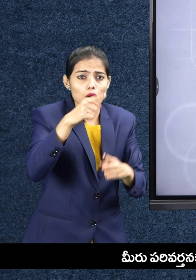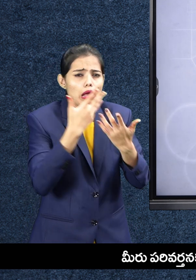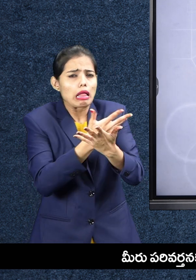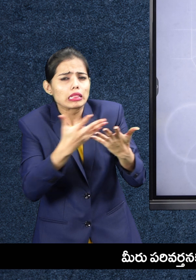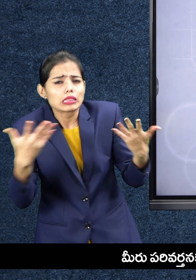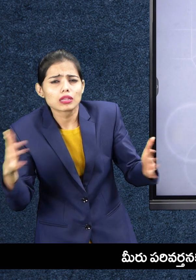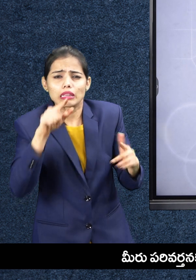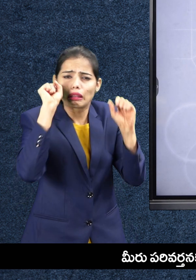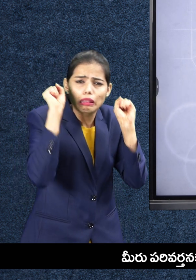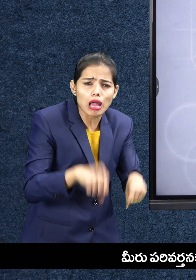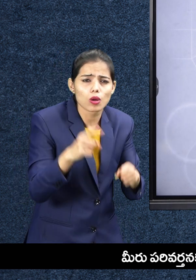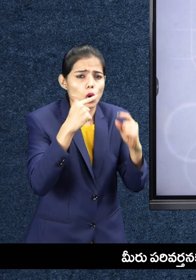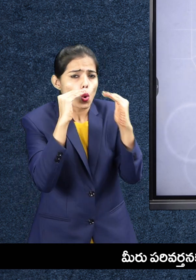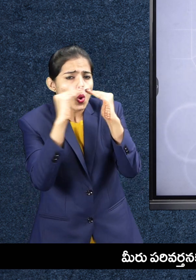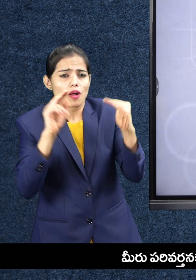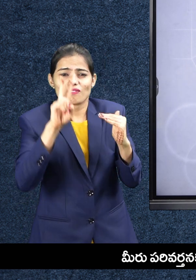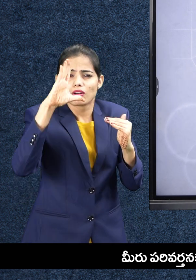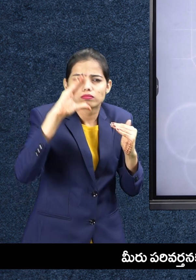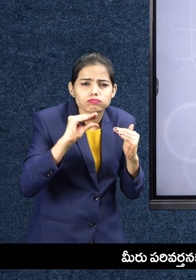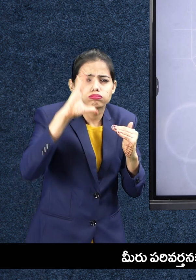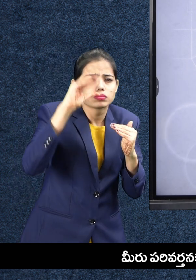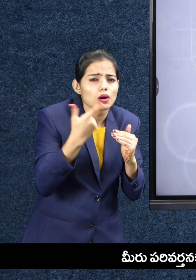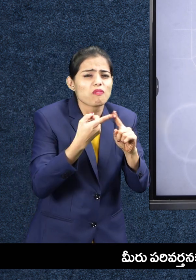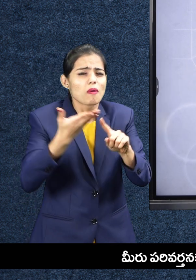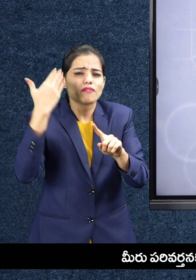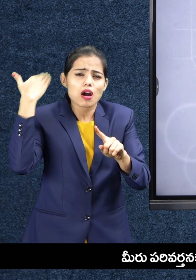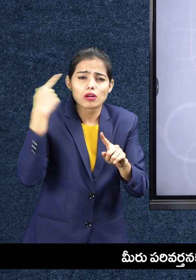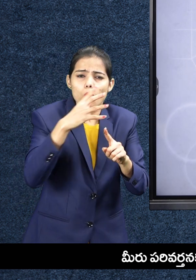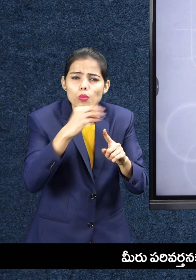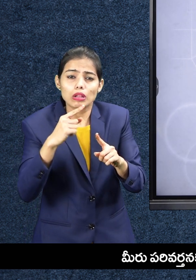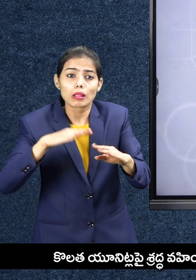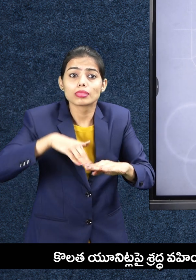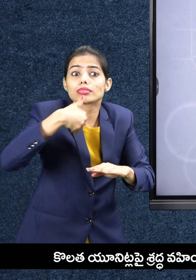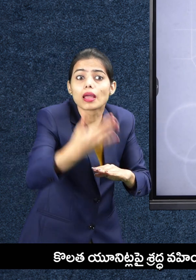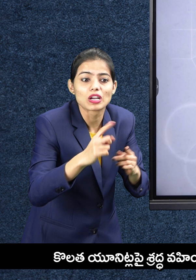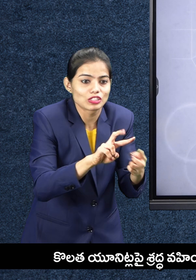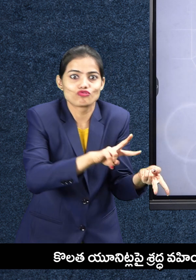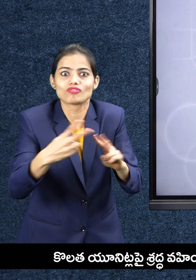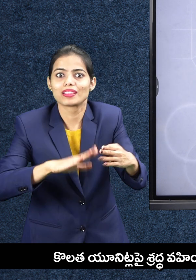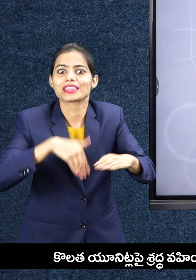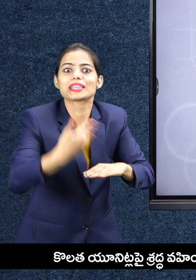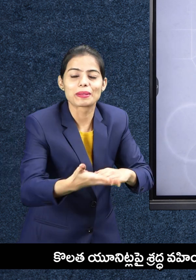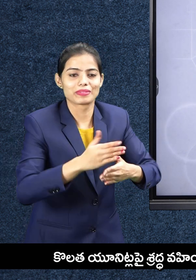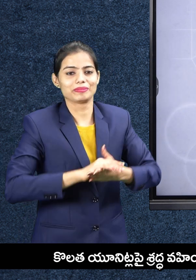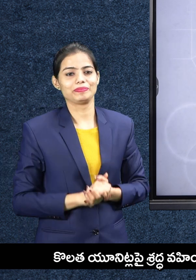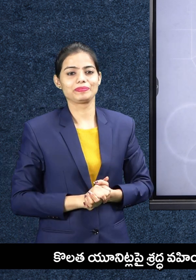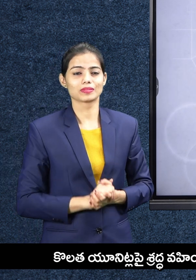పరివర్తనకు ముందు మరియు తర్వాత వాల్యూమ్లను సమం చేయవచ్చు. కొలత యూనిట్లపై శ్రద్ధ వహించండి.